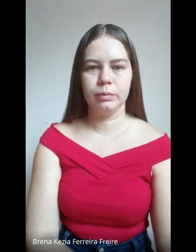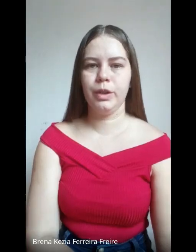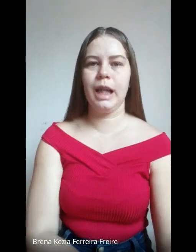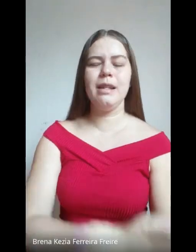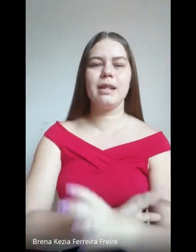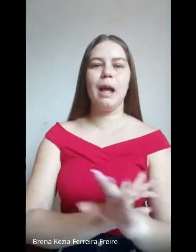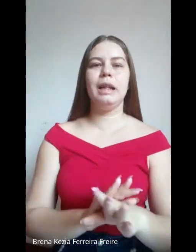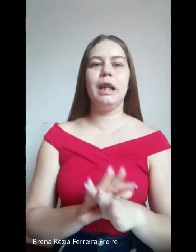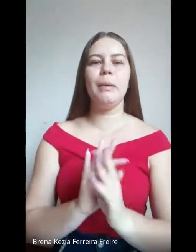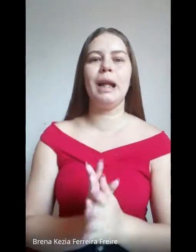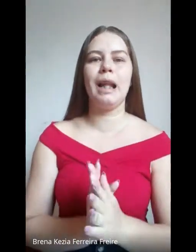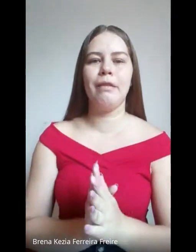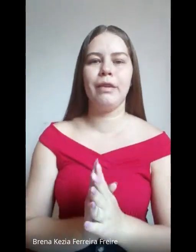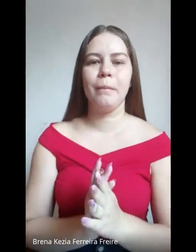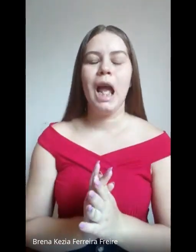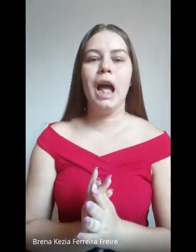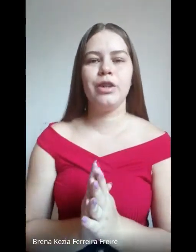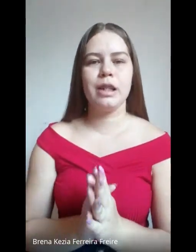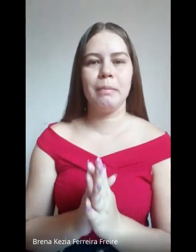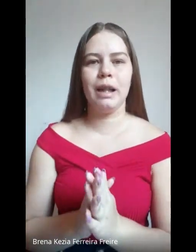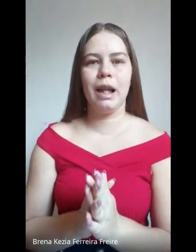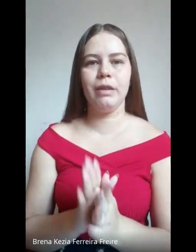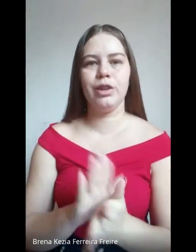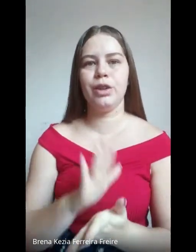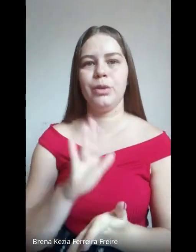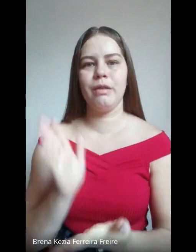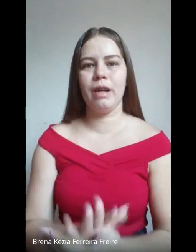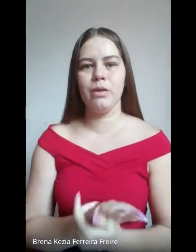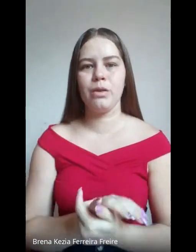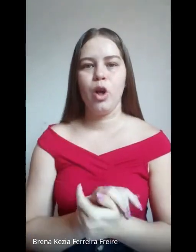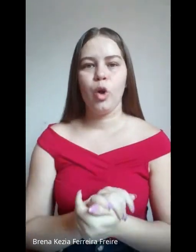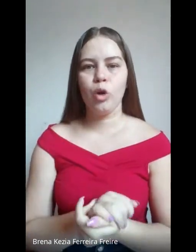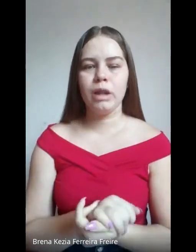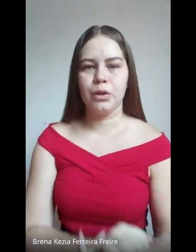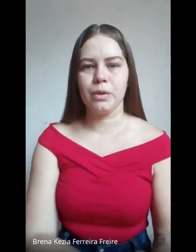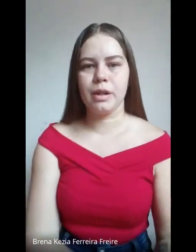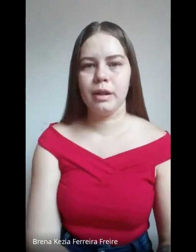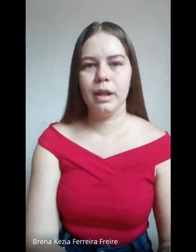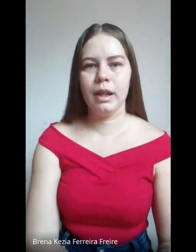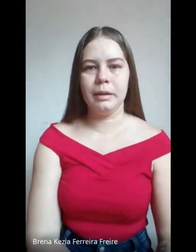Ninguém sabe nenhuma palavra. Ah, tia, essa palavra a gente usa em vários contextos. E aí?